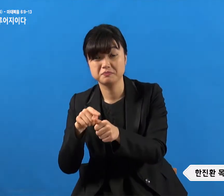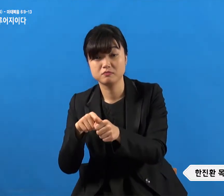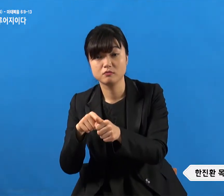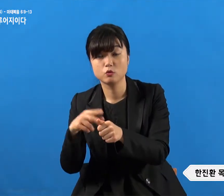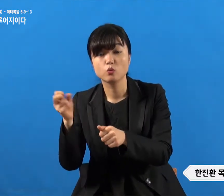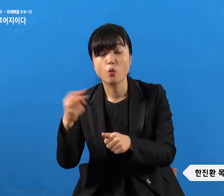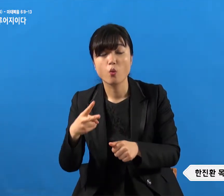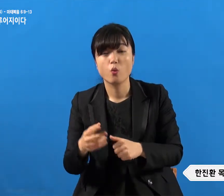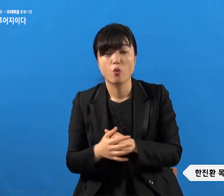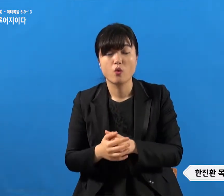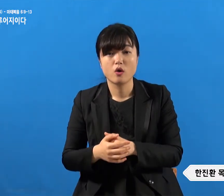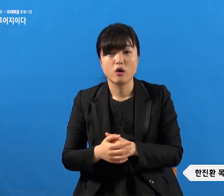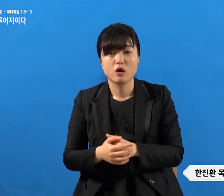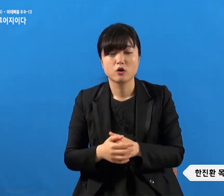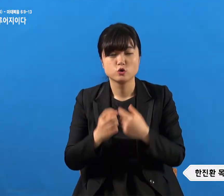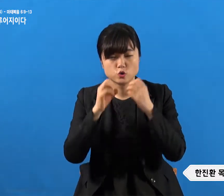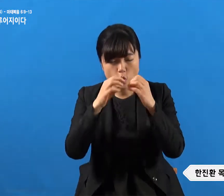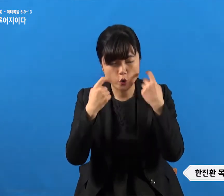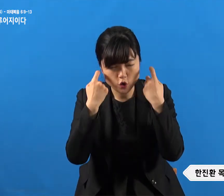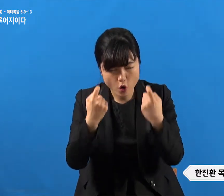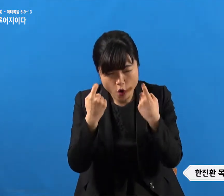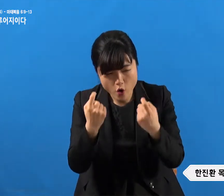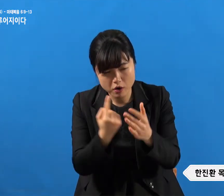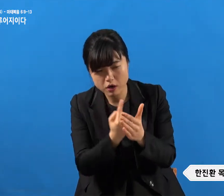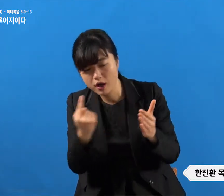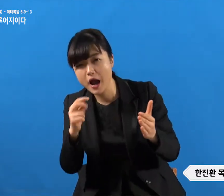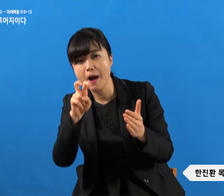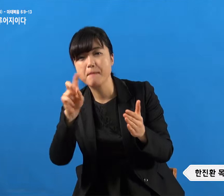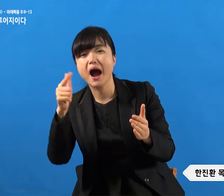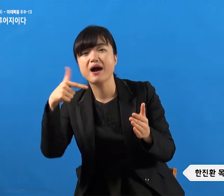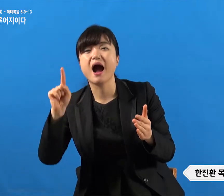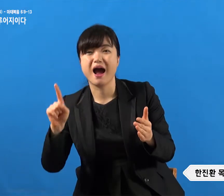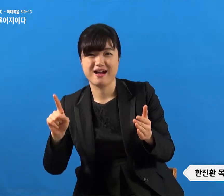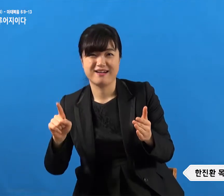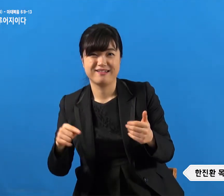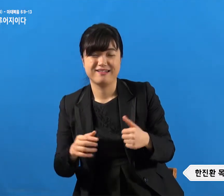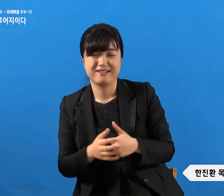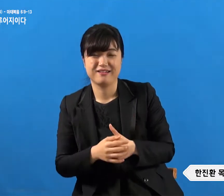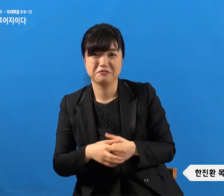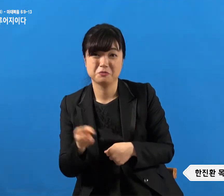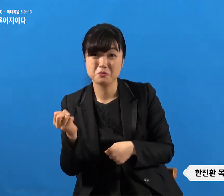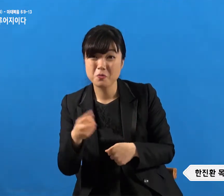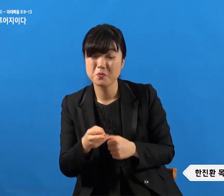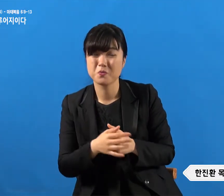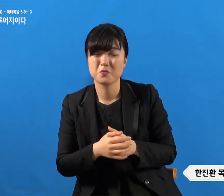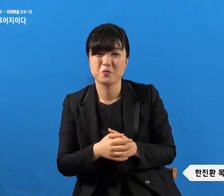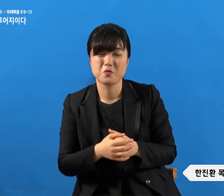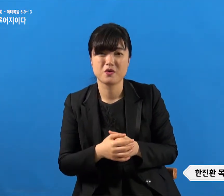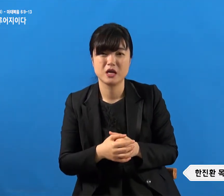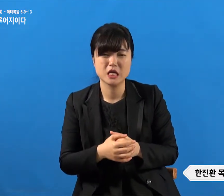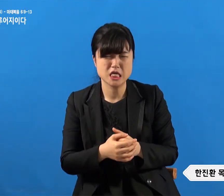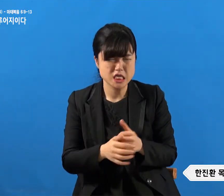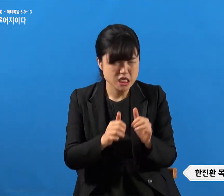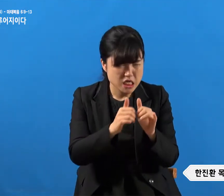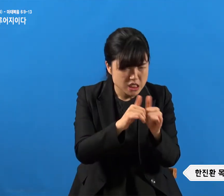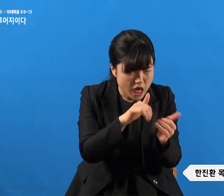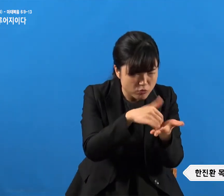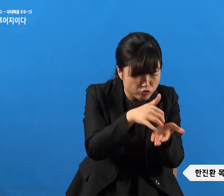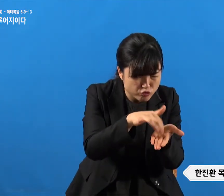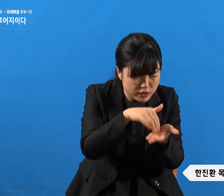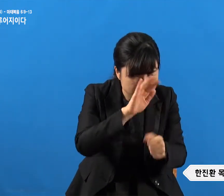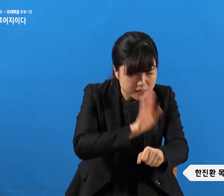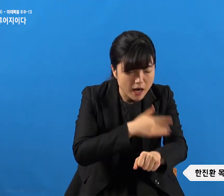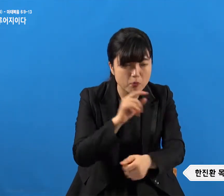누굽니까? 또 선교 여행에서 이탈한 마가나 또 인구조사를